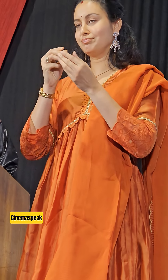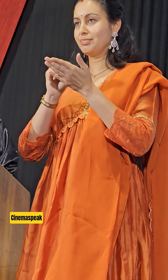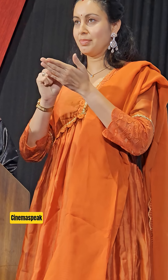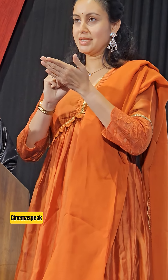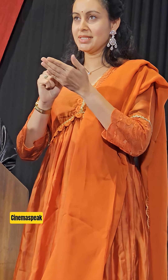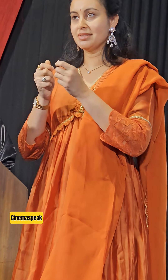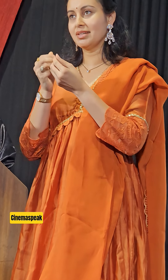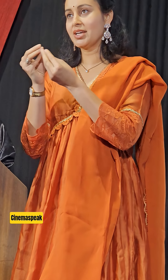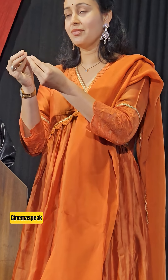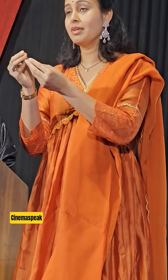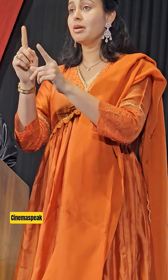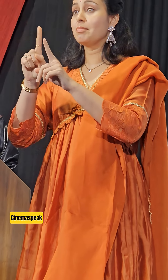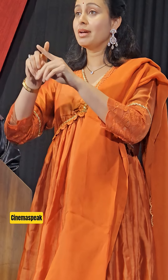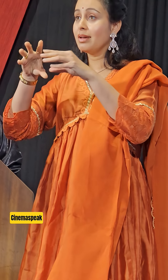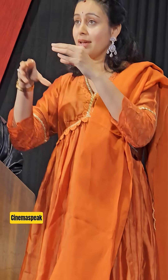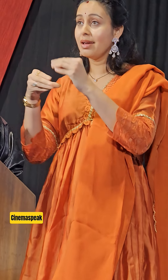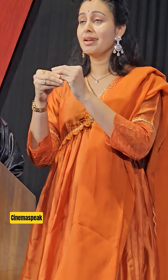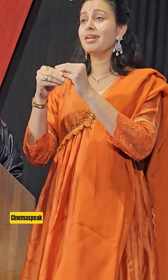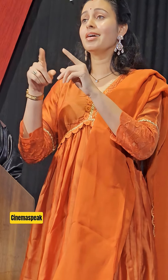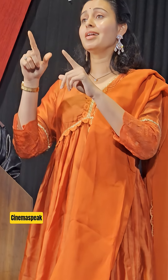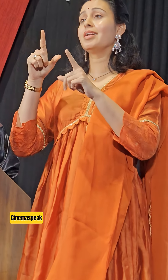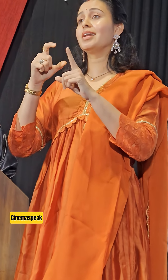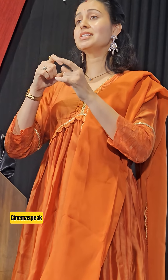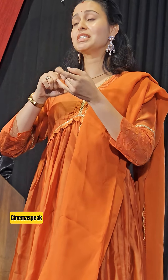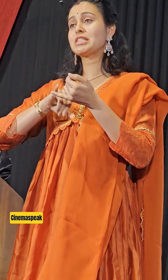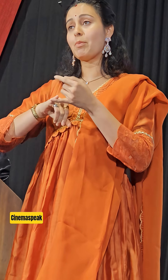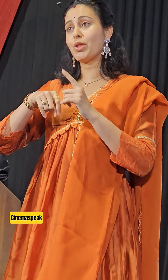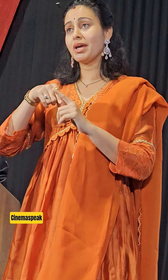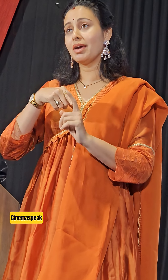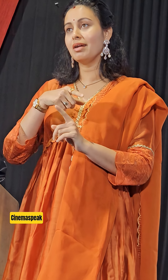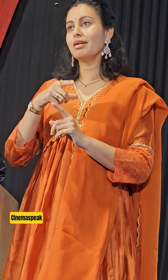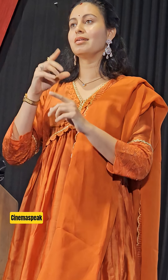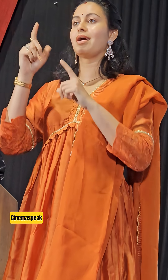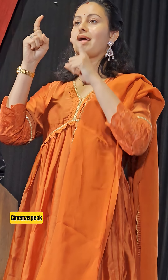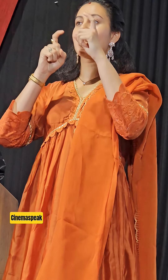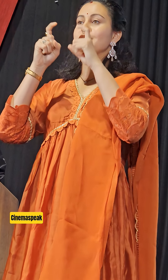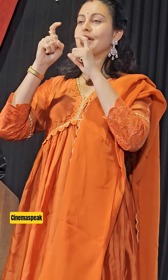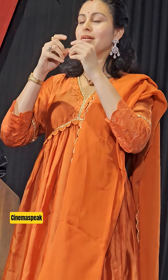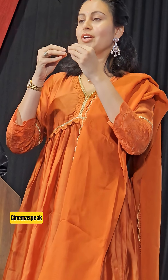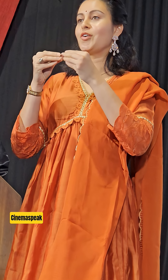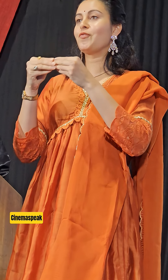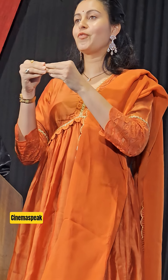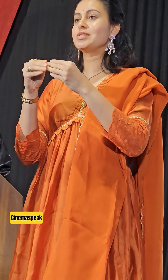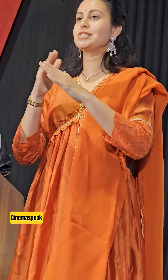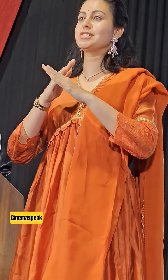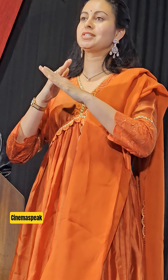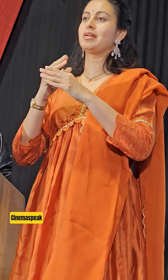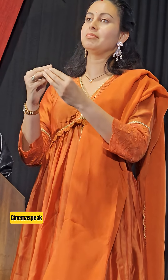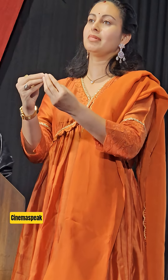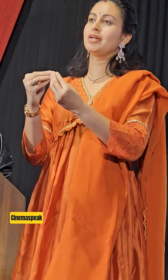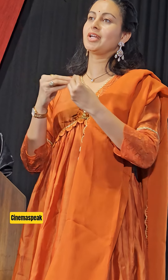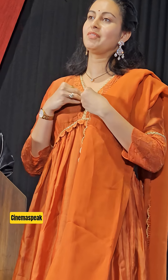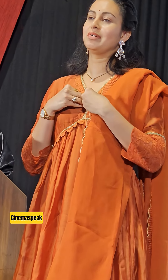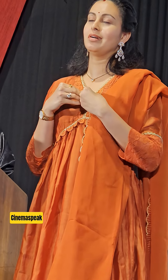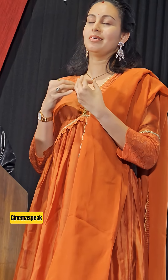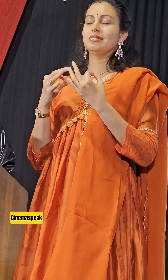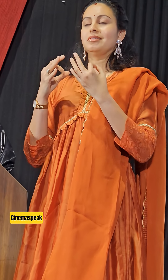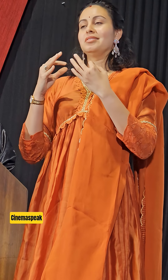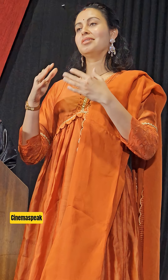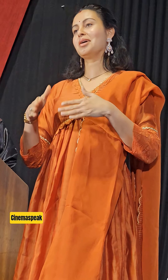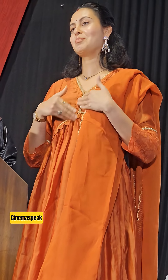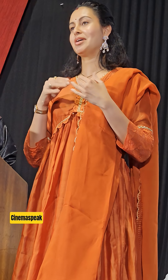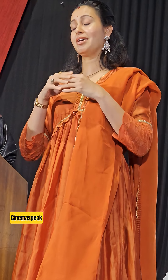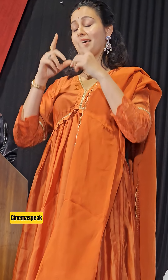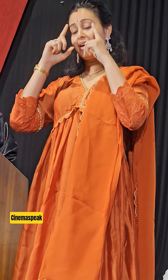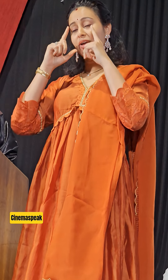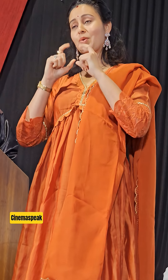கொண்டு வந்திருக்காங்க. ஸோ இதுக்கு வந்துட்டு ஃபர்ஸ்ட் டைரக்டர் சார் வந்துட்டு ஸ்கிரிப்ட் அதெல்லாமே என்ன